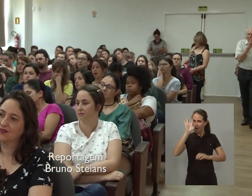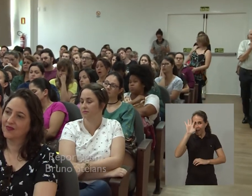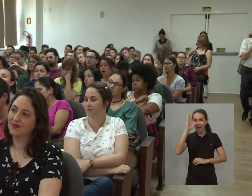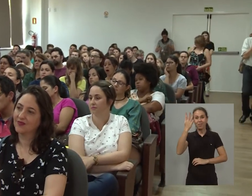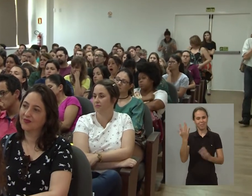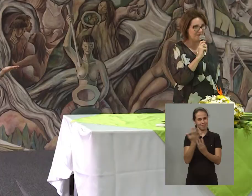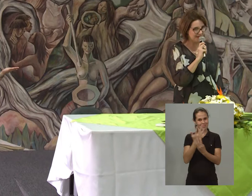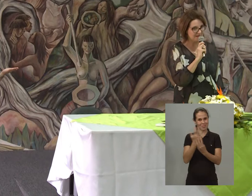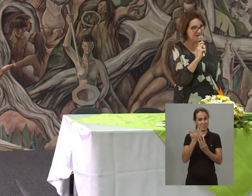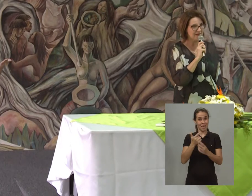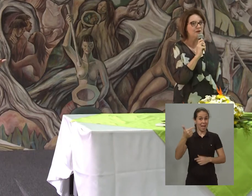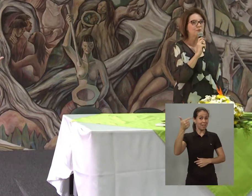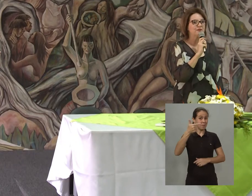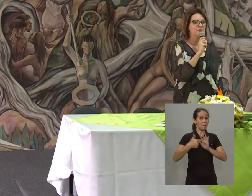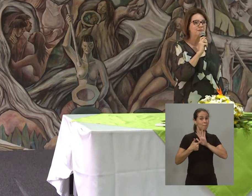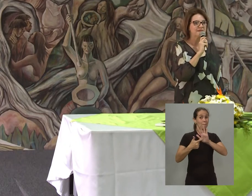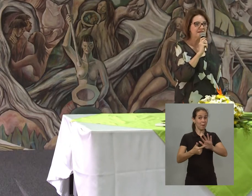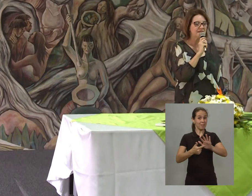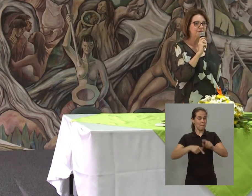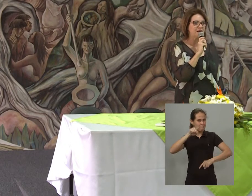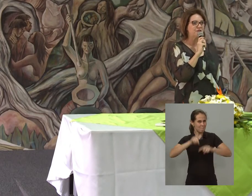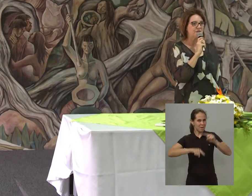segunda mostra de produções culturais surdas.